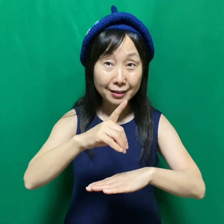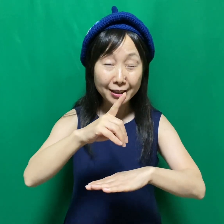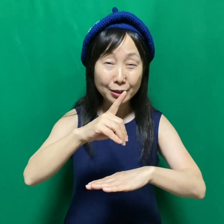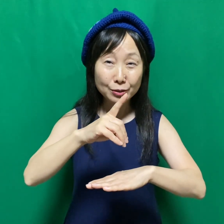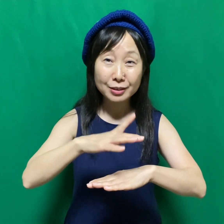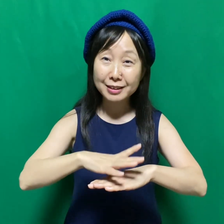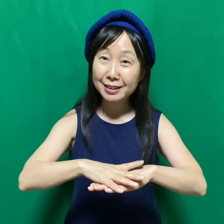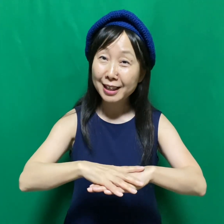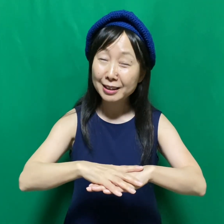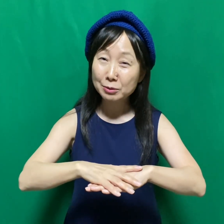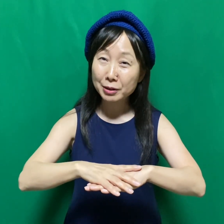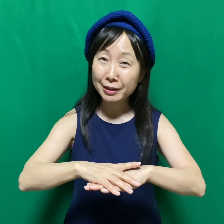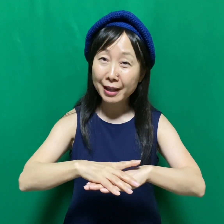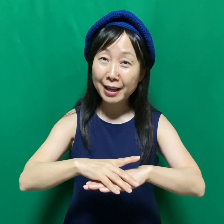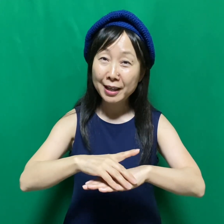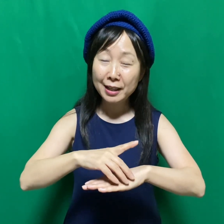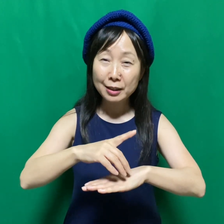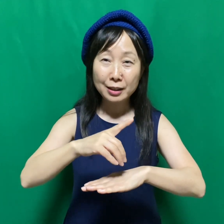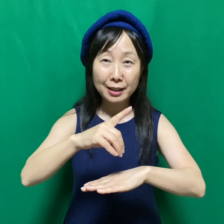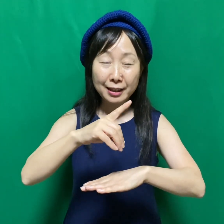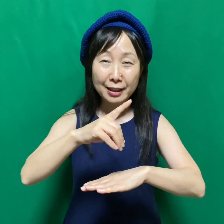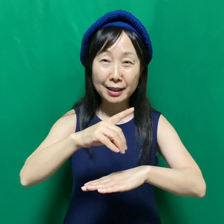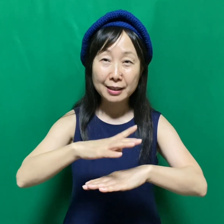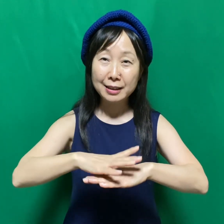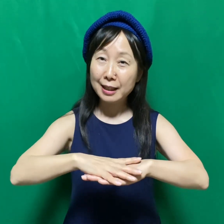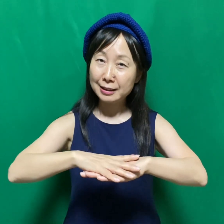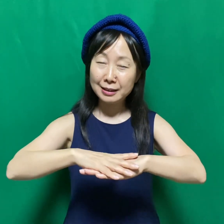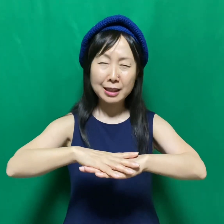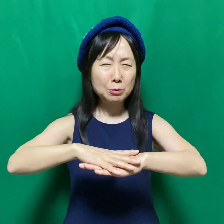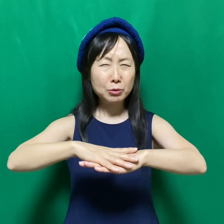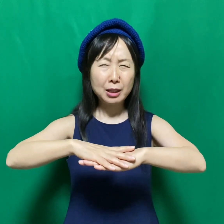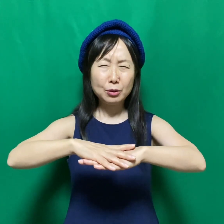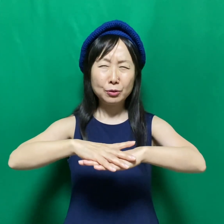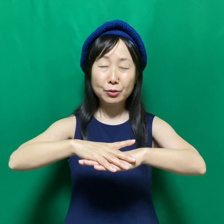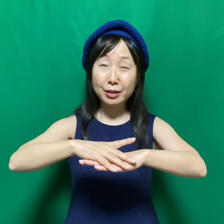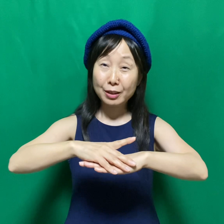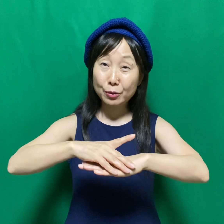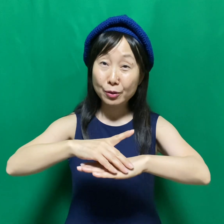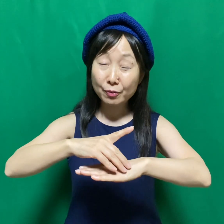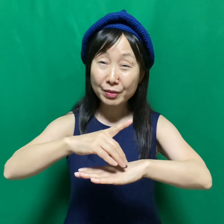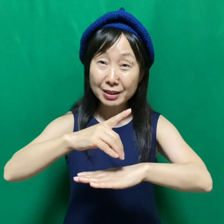ができる、初めて、大地、何もないところからこう